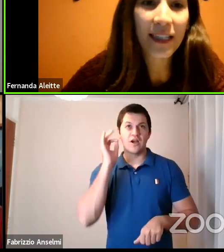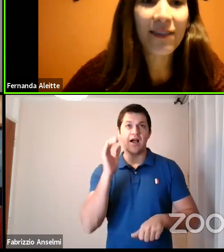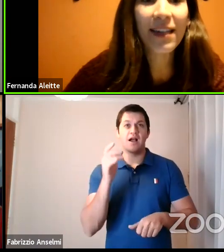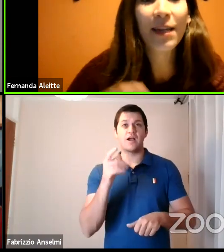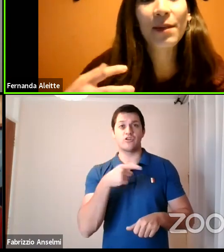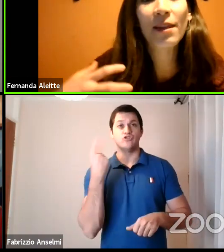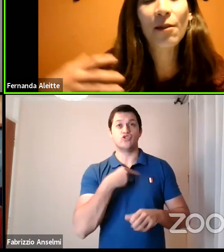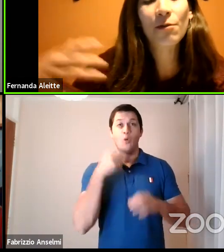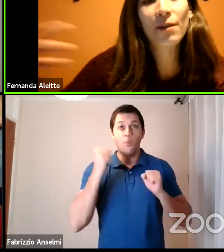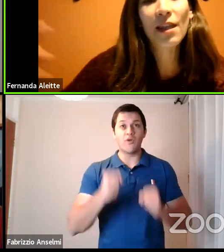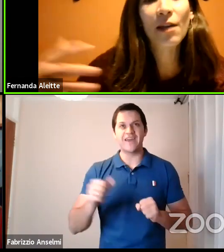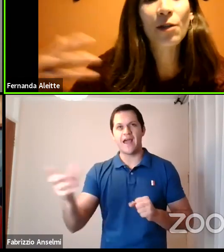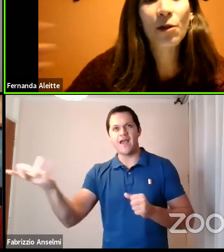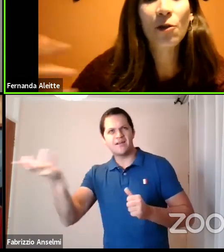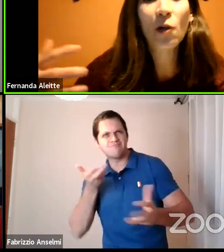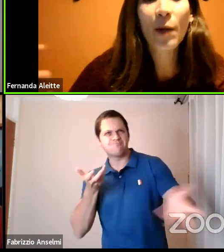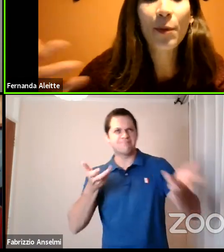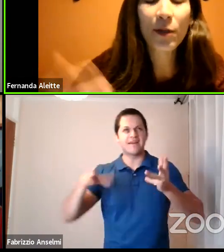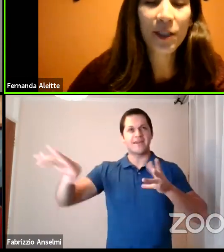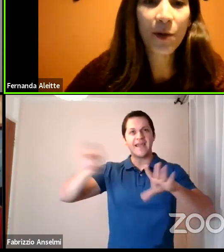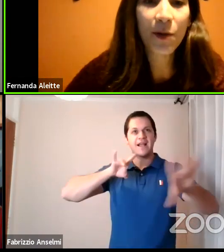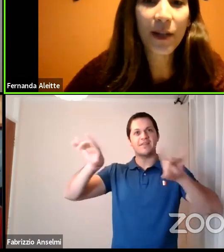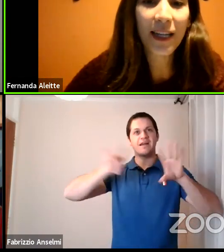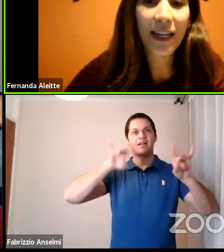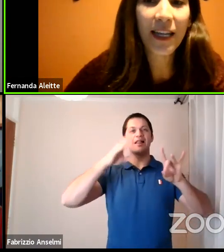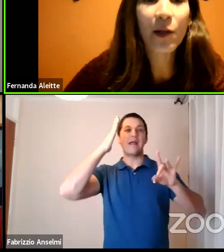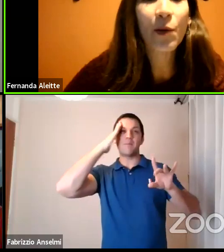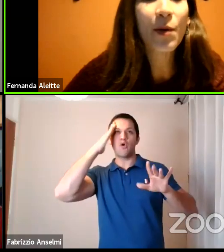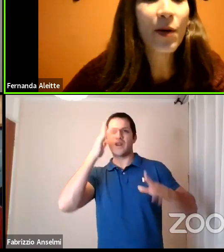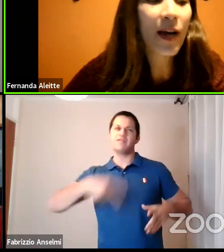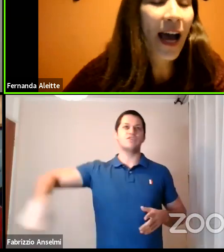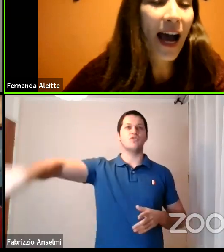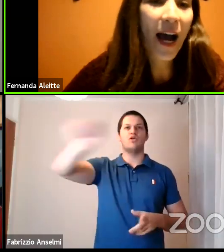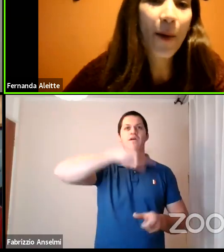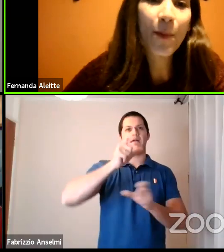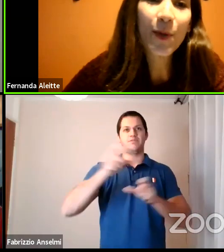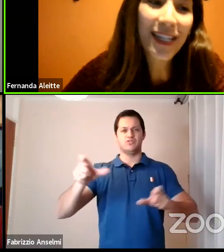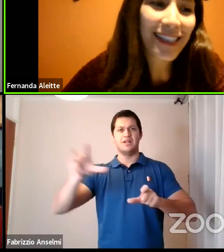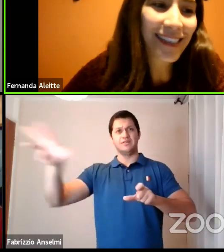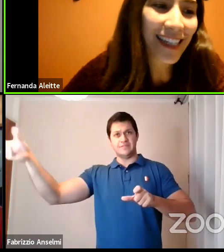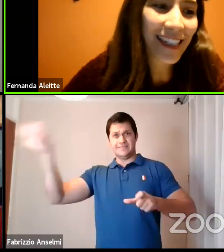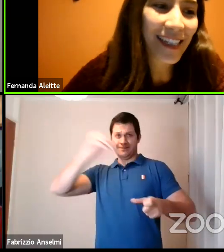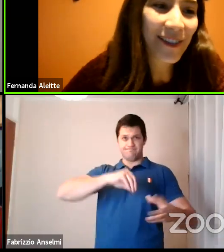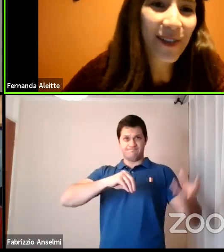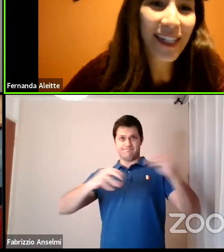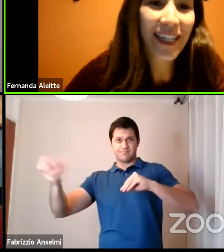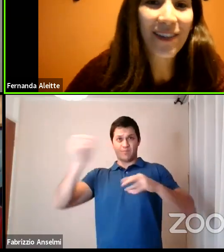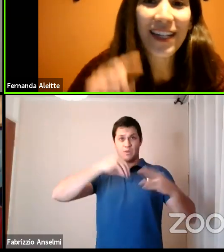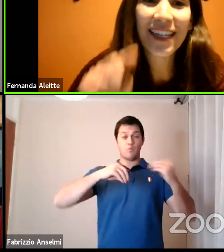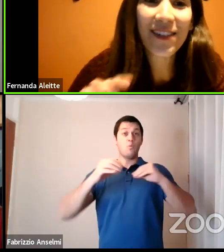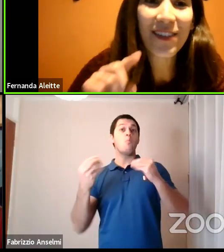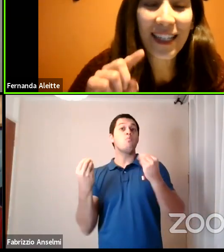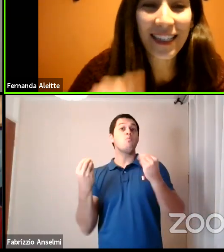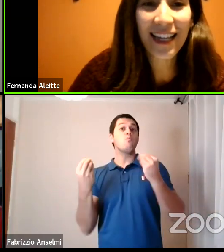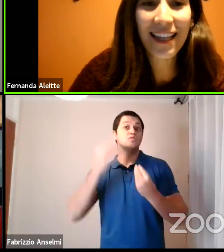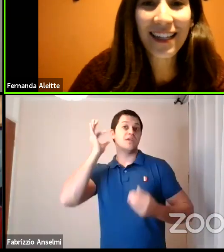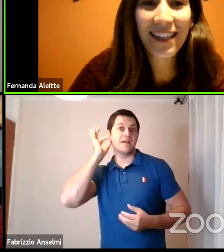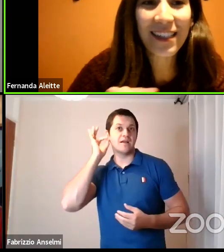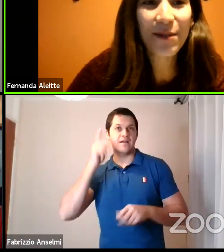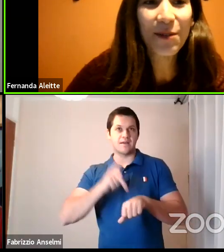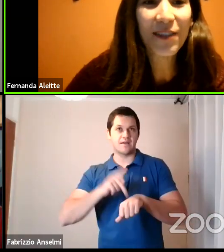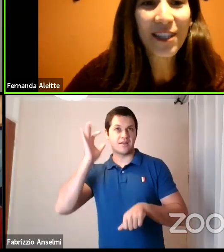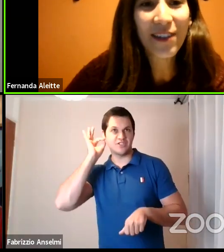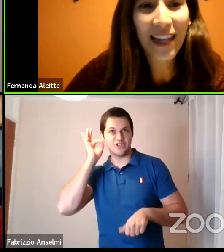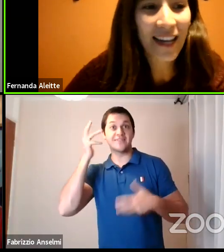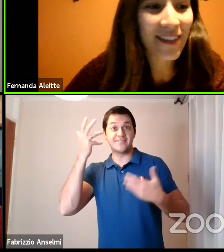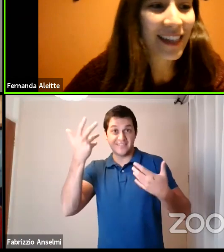memoria colectiva y también desde nuestro entorno más próximo, incluimos a muchas de las kinesiólogas que ahora están conectadas en